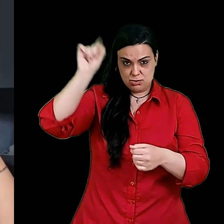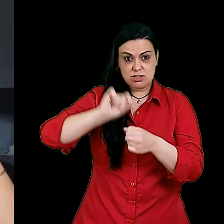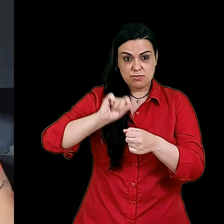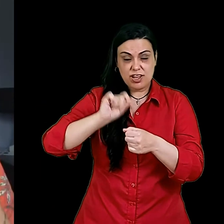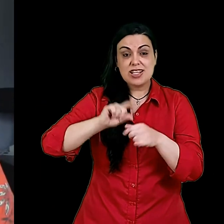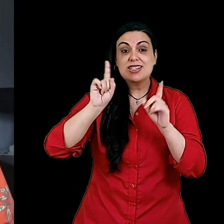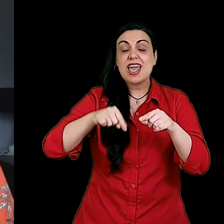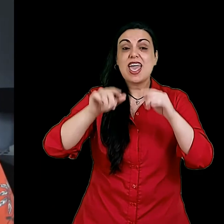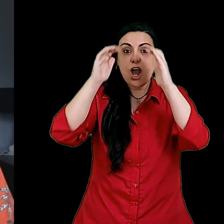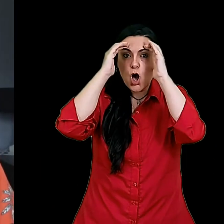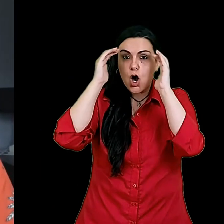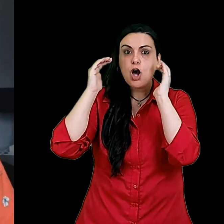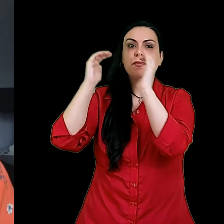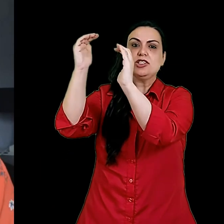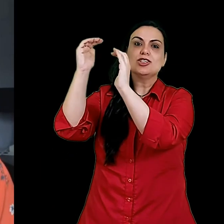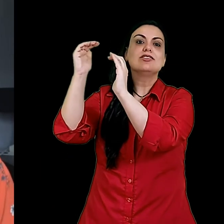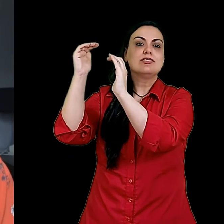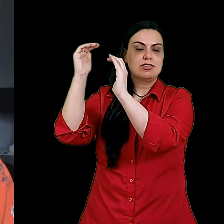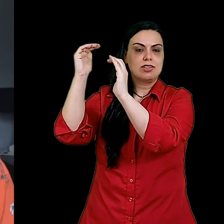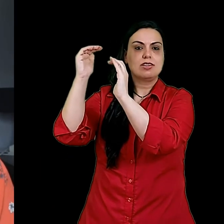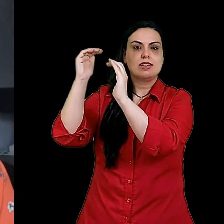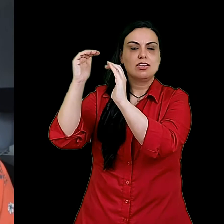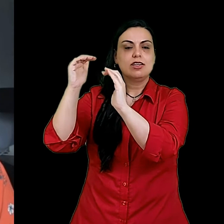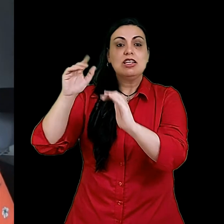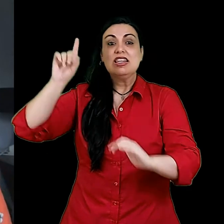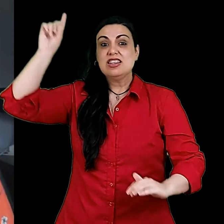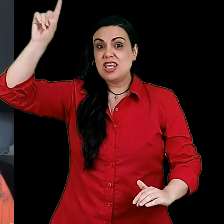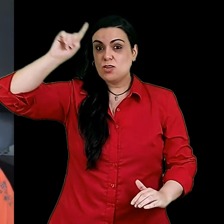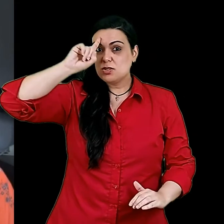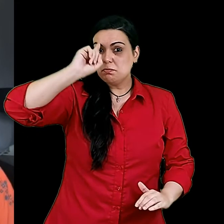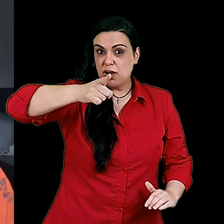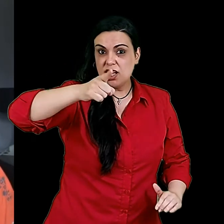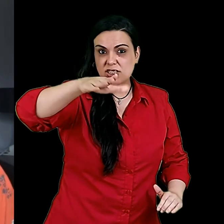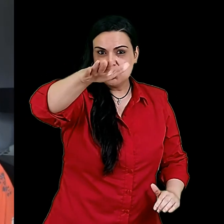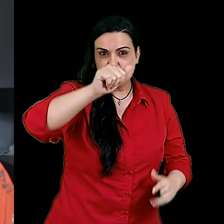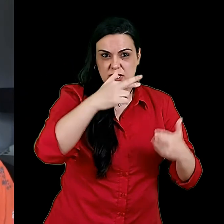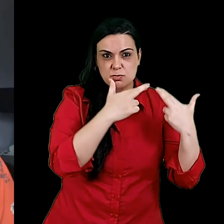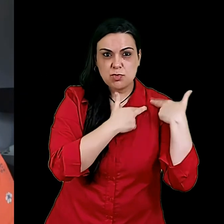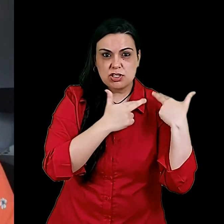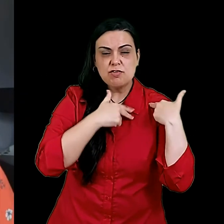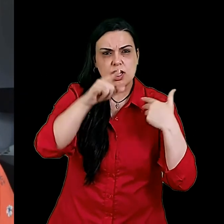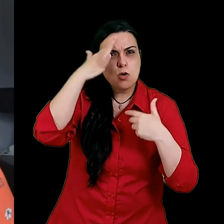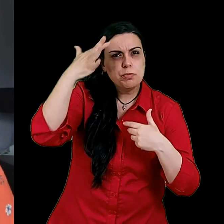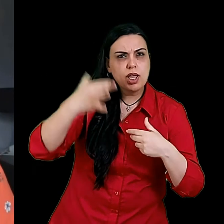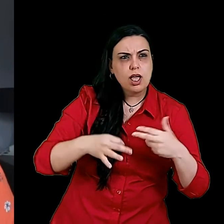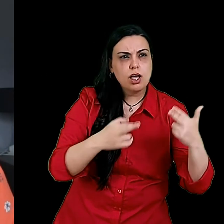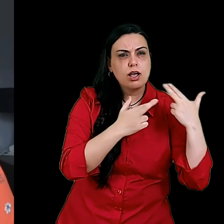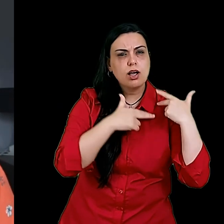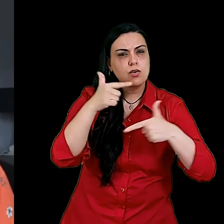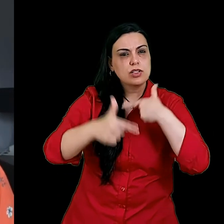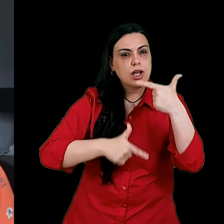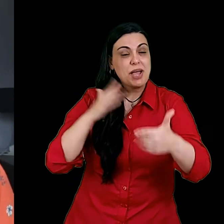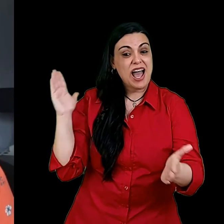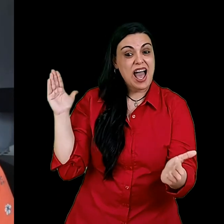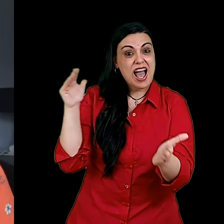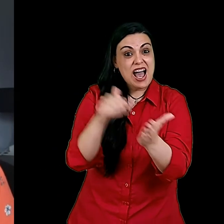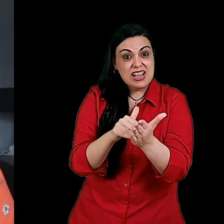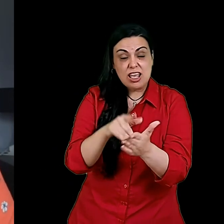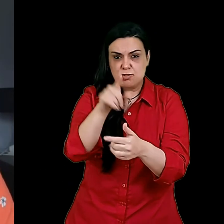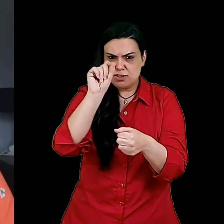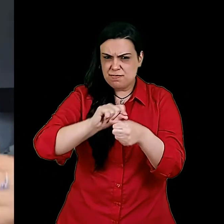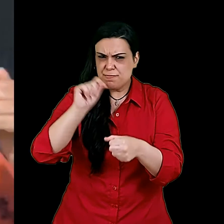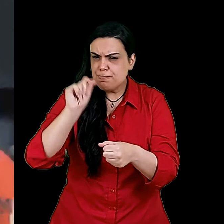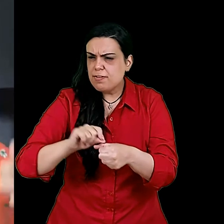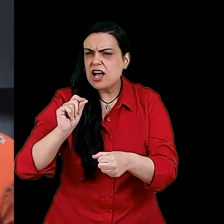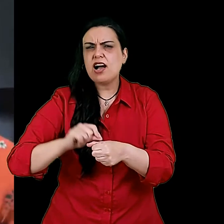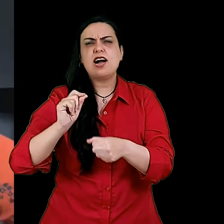a direção que Deus vai dar para que isso seja desenvolvido é a obediência. Quando você recebe de Deus uma chamada e compreende a